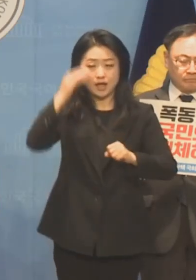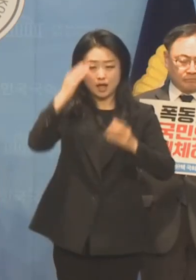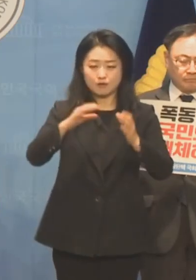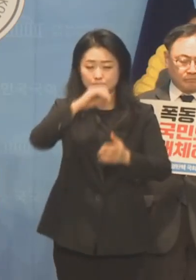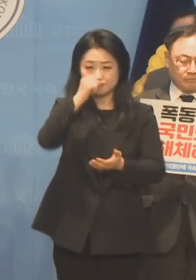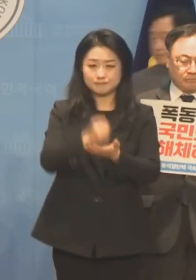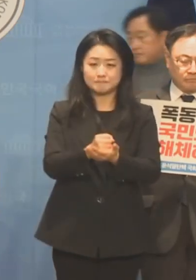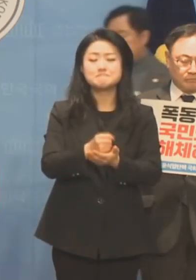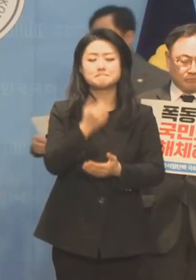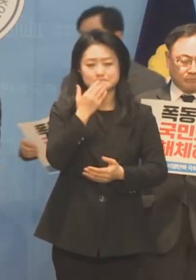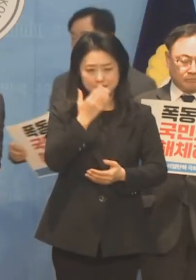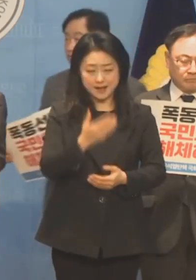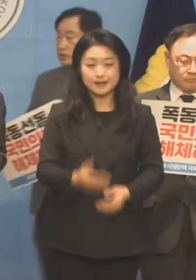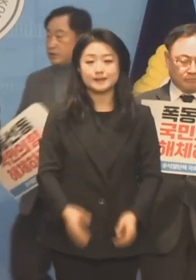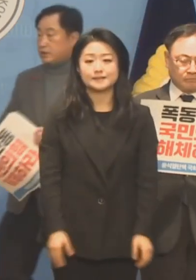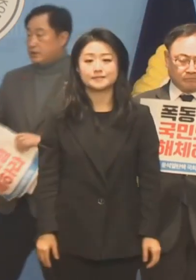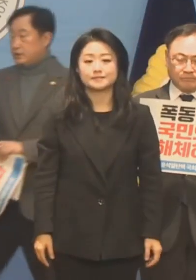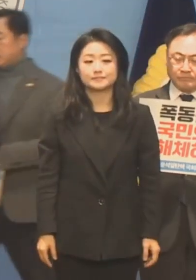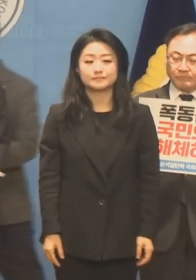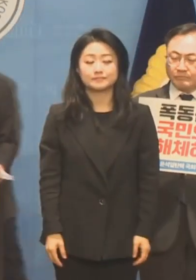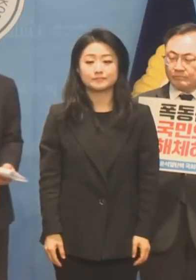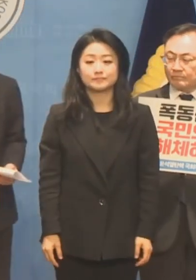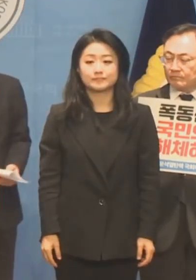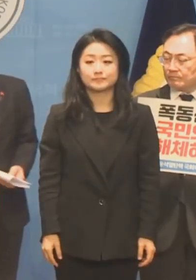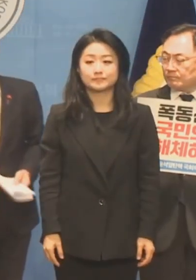있습니다. 고맙습니다.